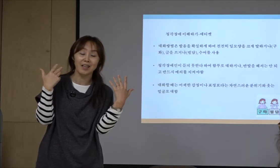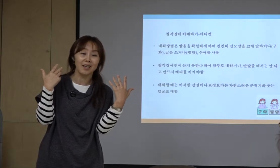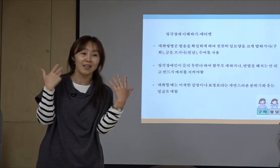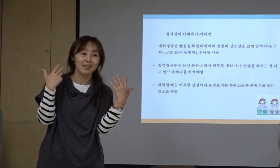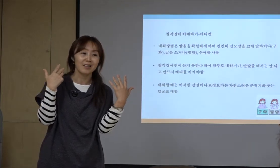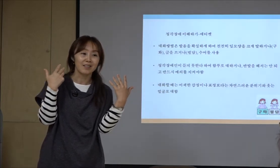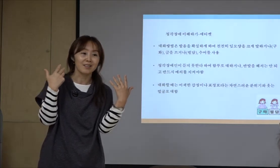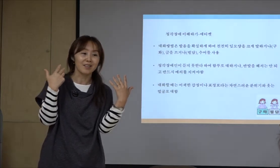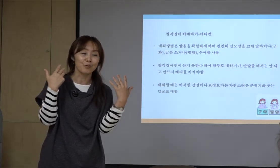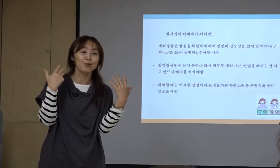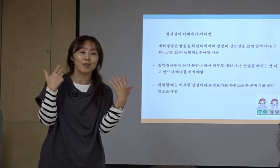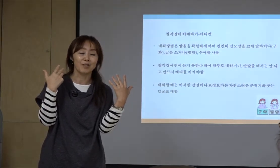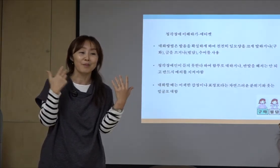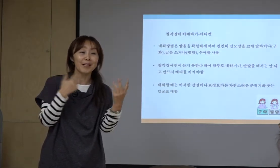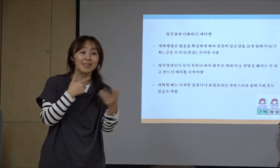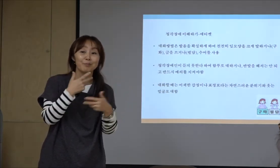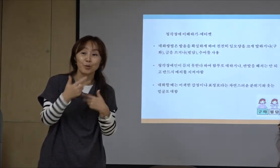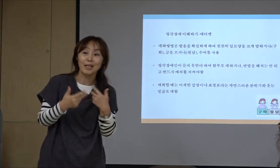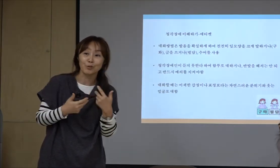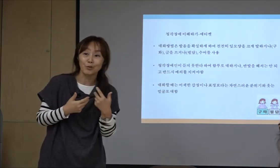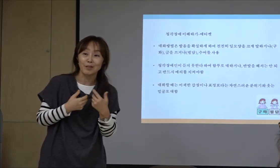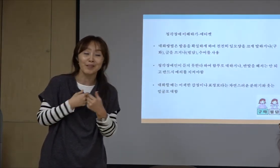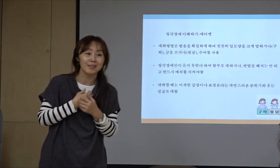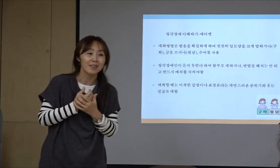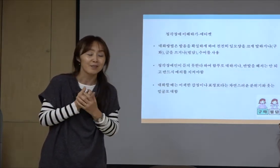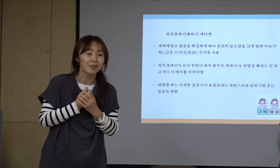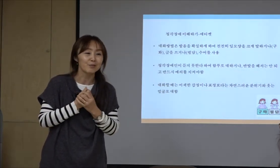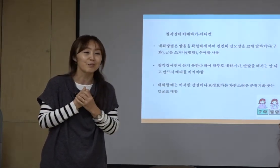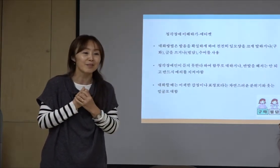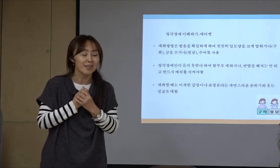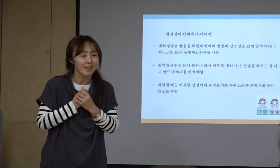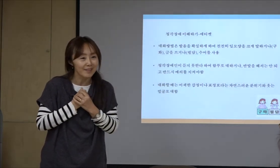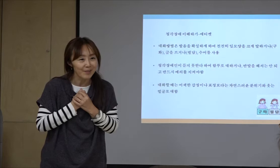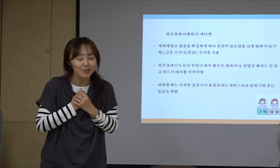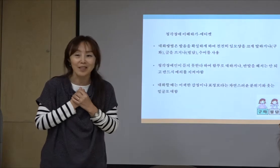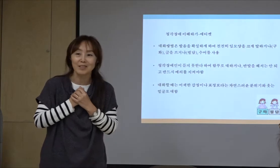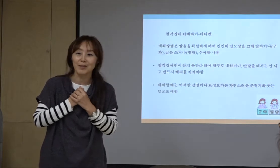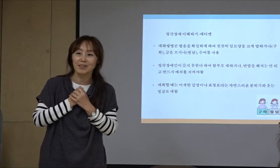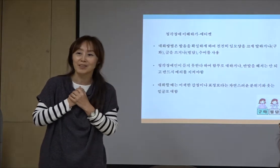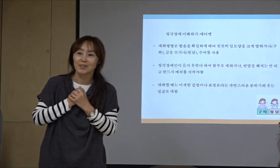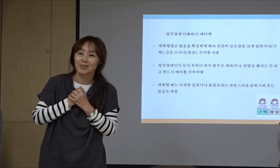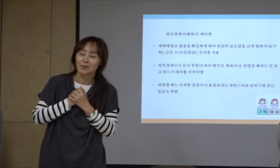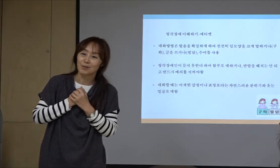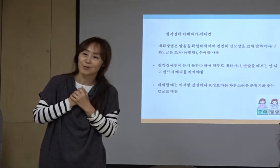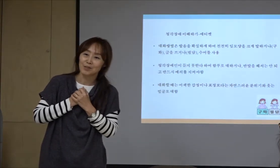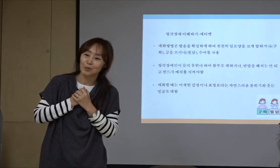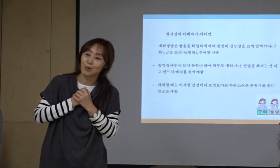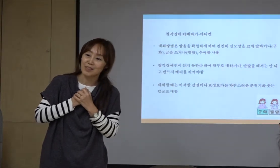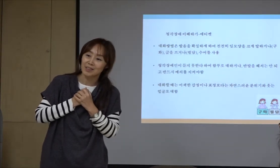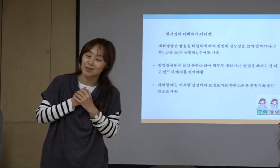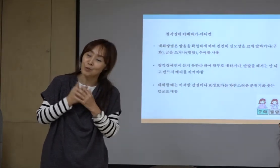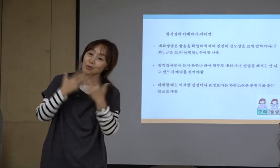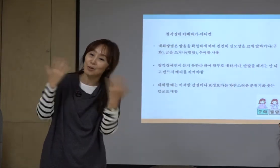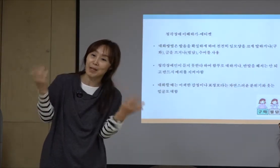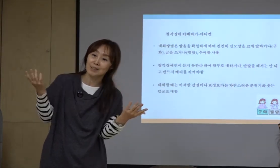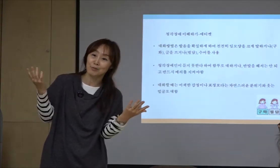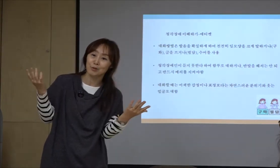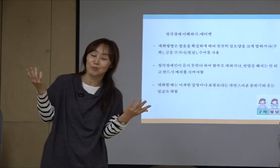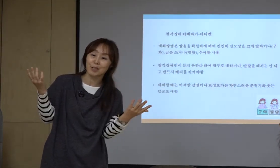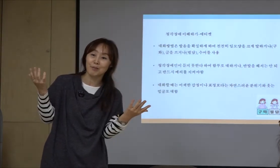게 좋죠. 일반인보다도 일반은 그냥 웃으면서 안녕하세요 해도 되지만 농아인들한테 조금 더 밝은 모습을